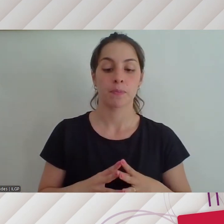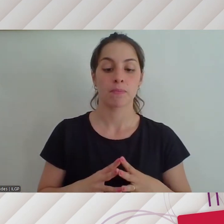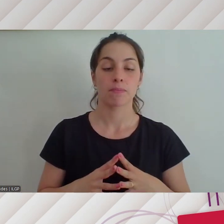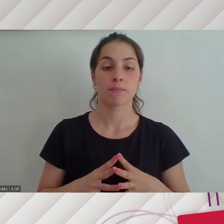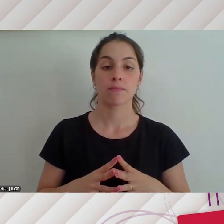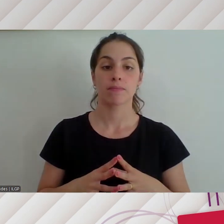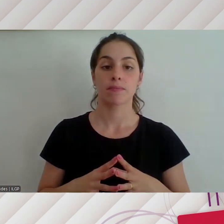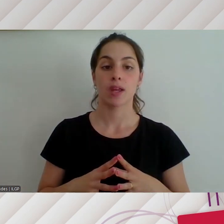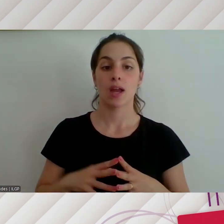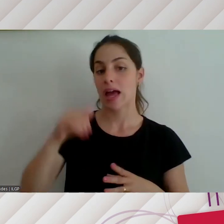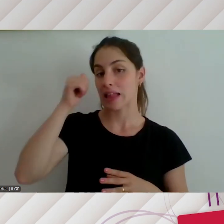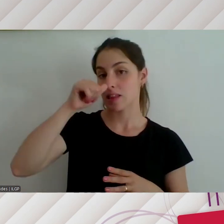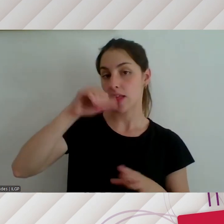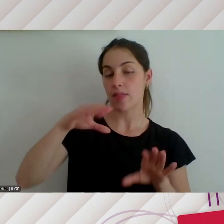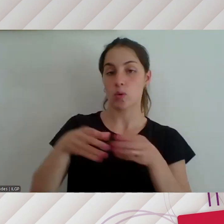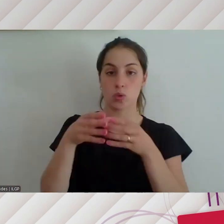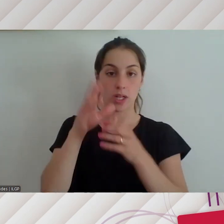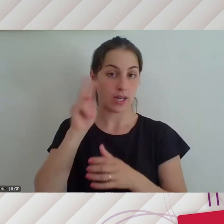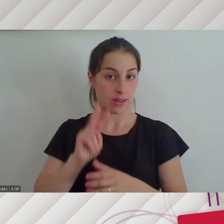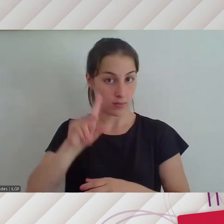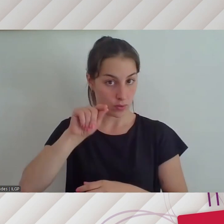pela atividade do Conselho Diretivo.